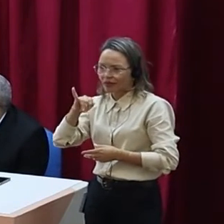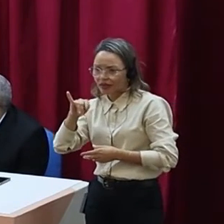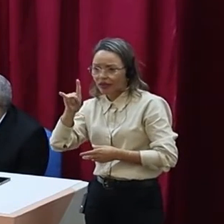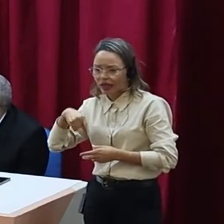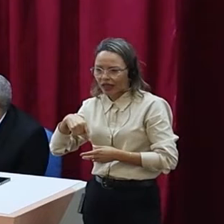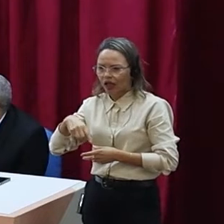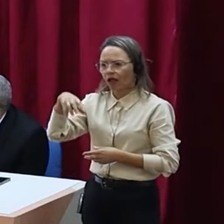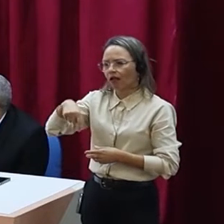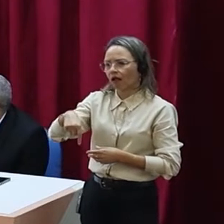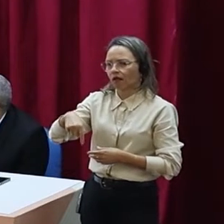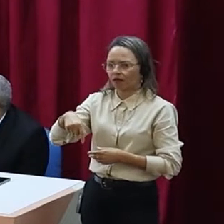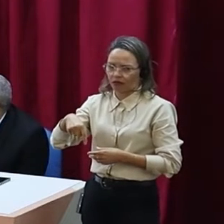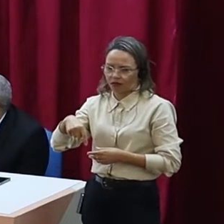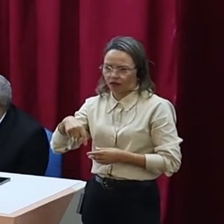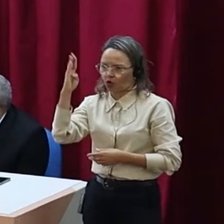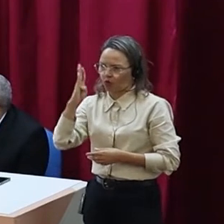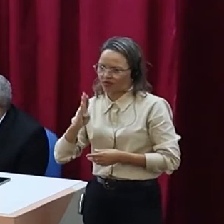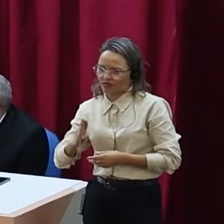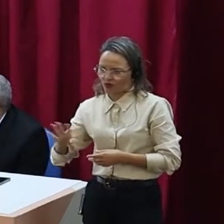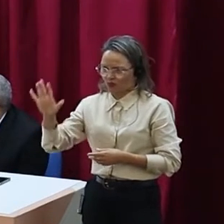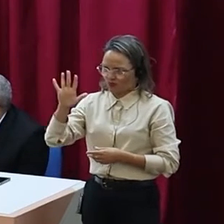guaraní de la misma familia tupí-guaraní.